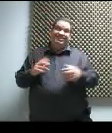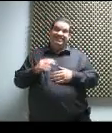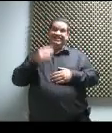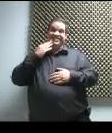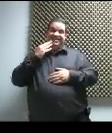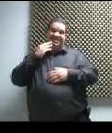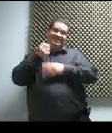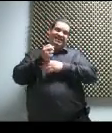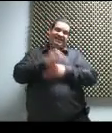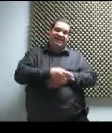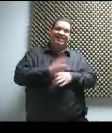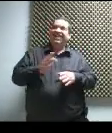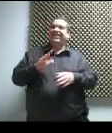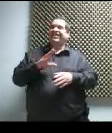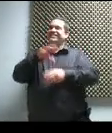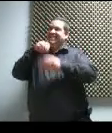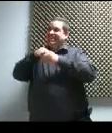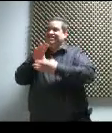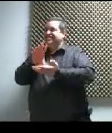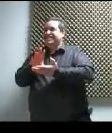No, no, vamos hacer todo médico, lo vamos a meter.